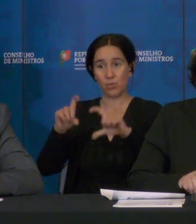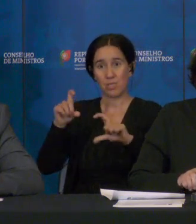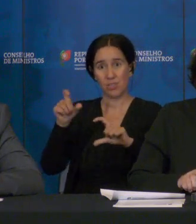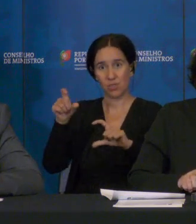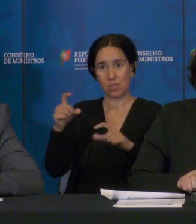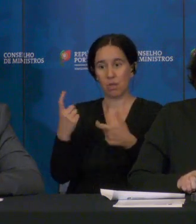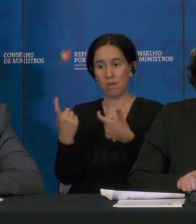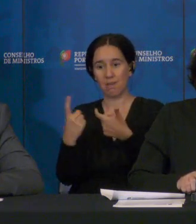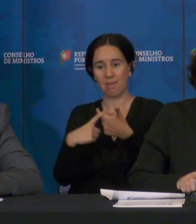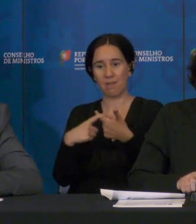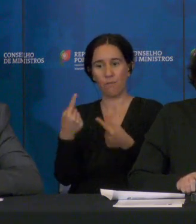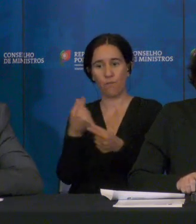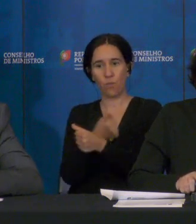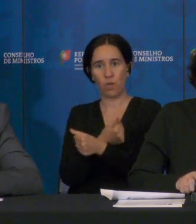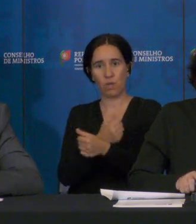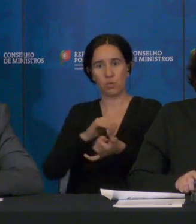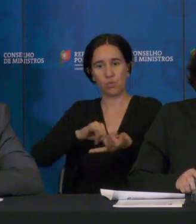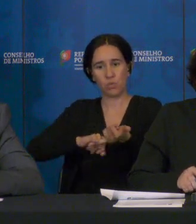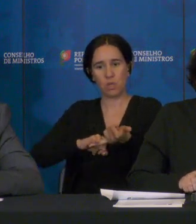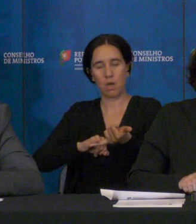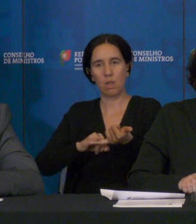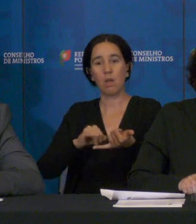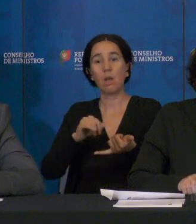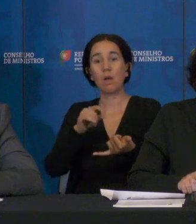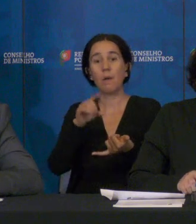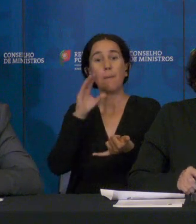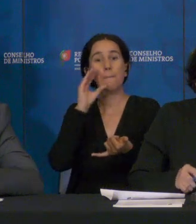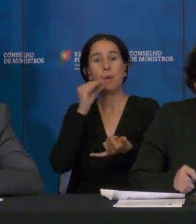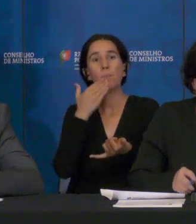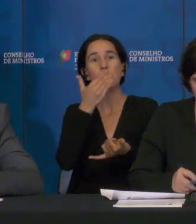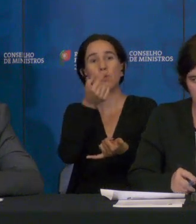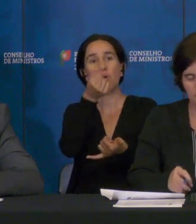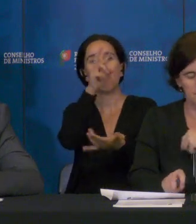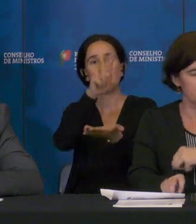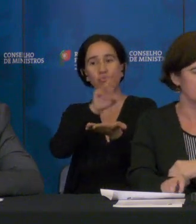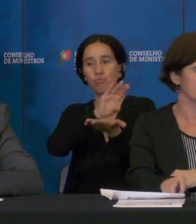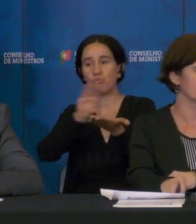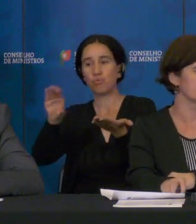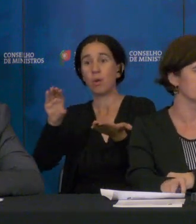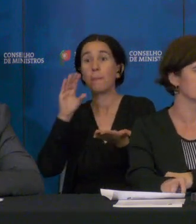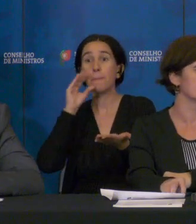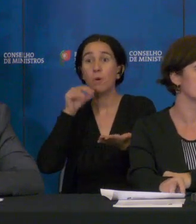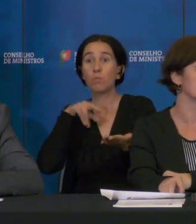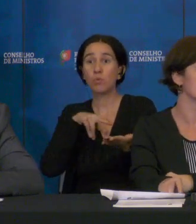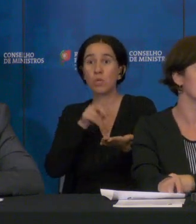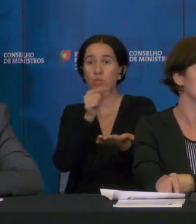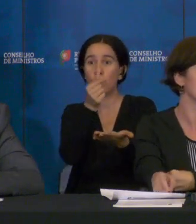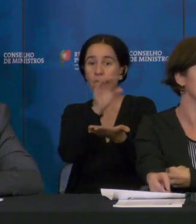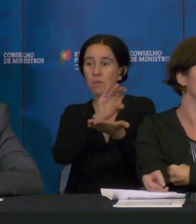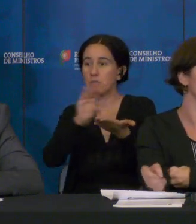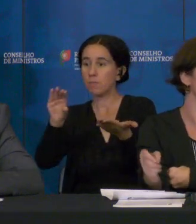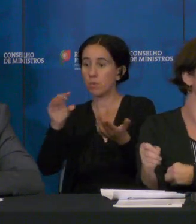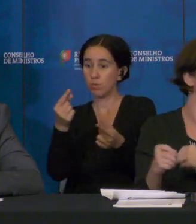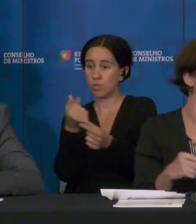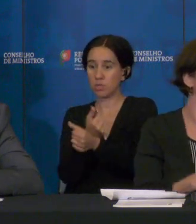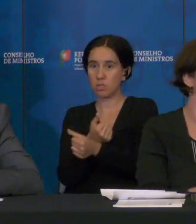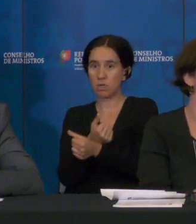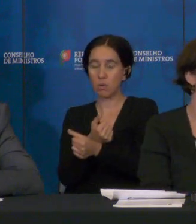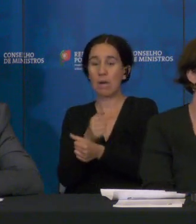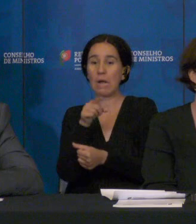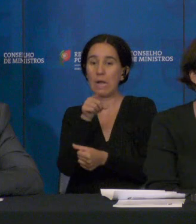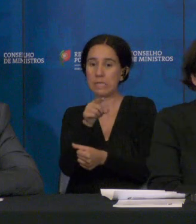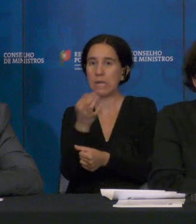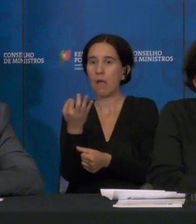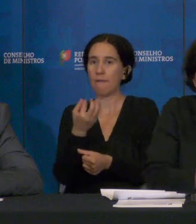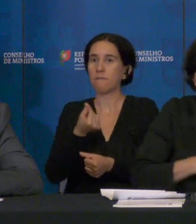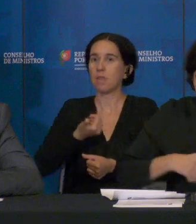esta participação social com financiamento bancário, foram bancos portugueses que financiaram esta aquisição e essa sim